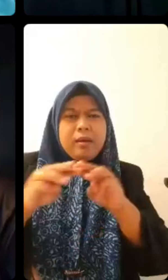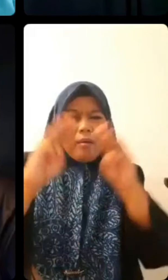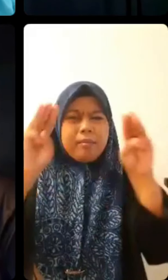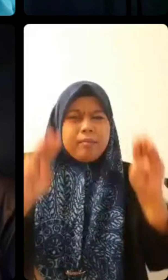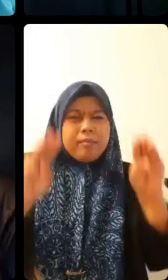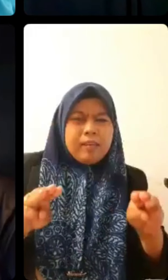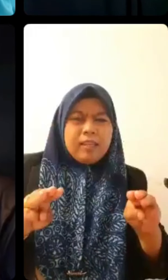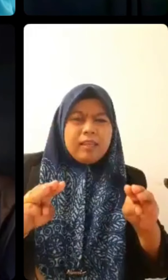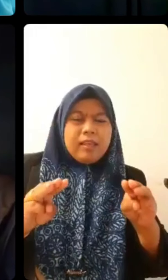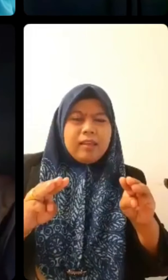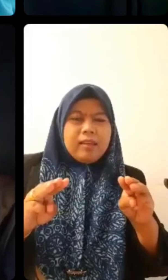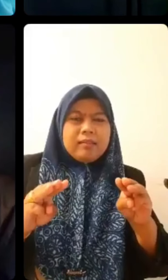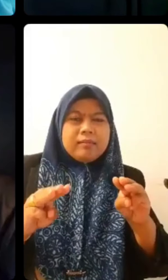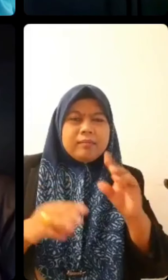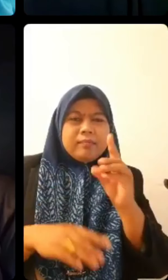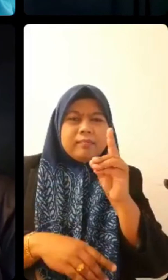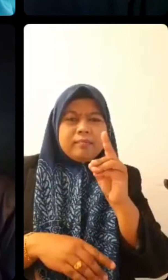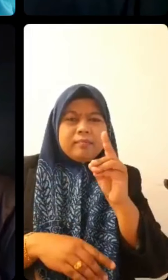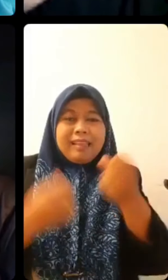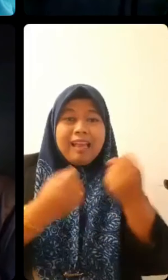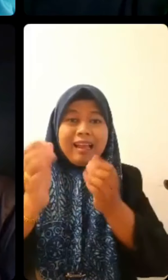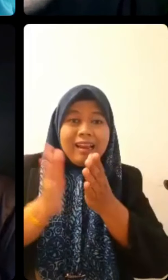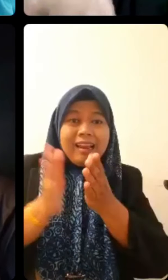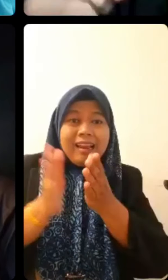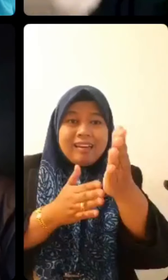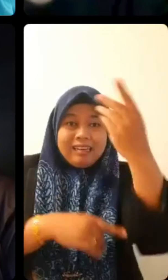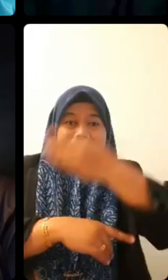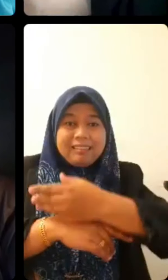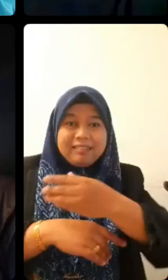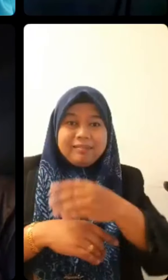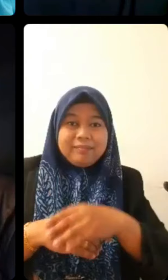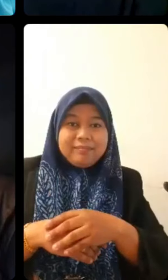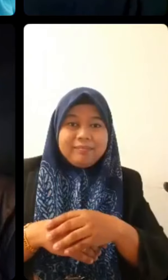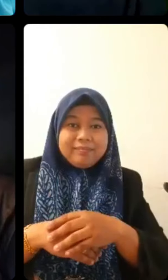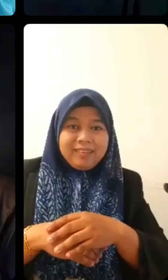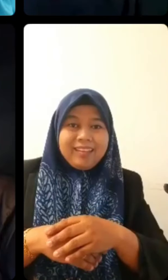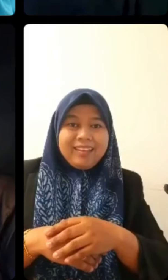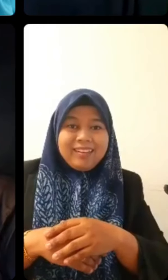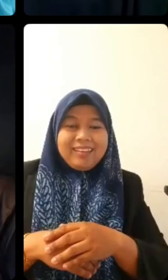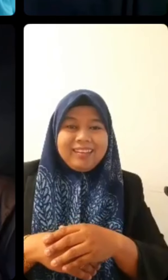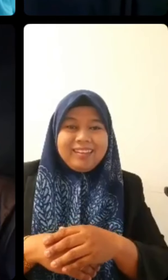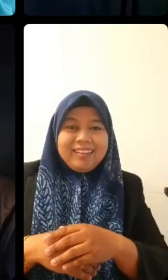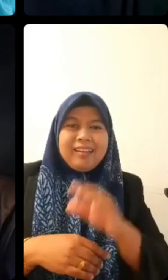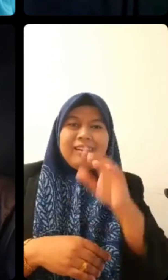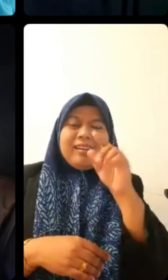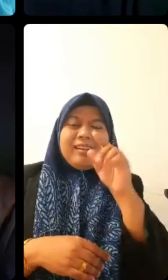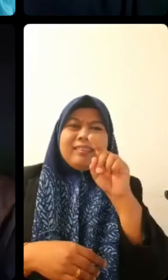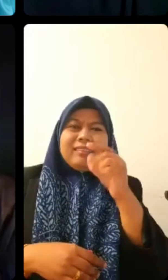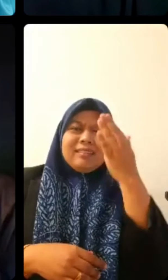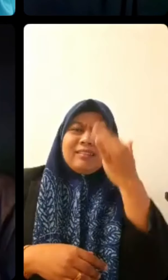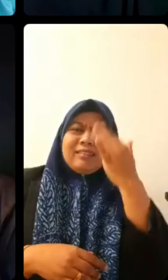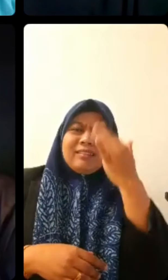satu restoran segera. Betapa mereka,